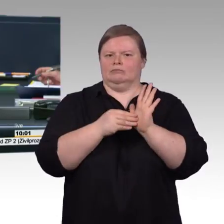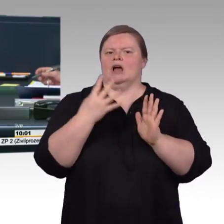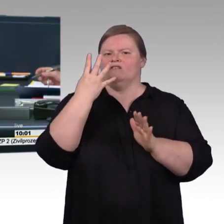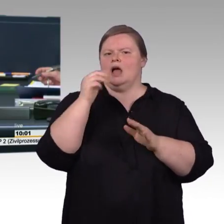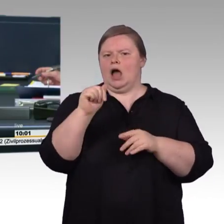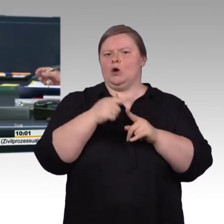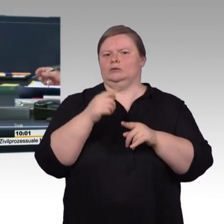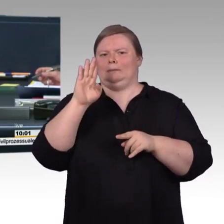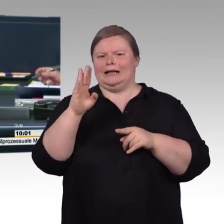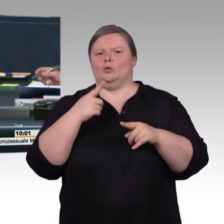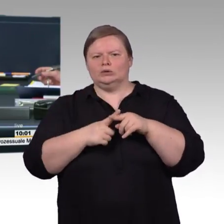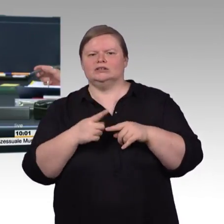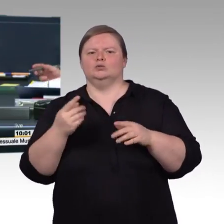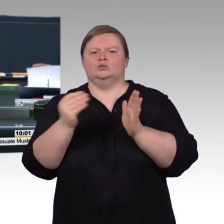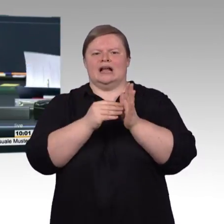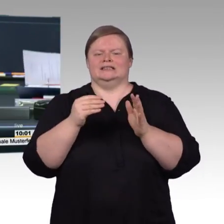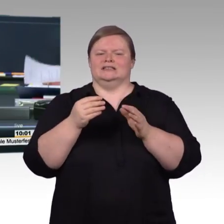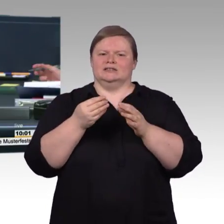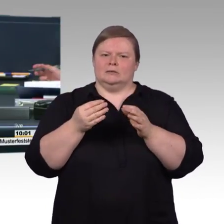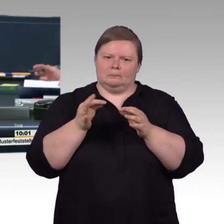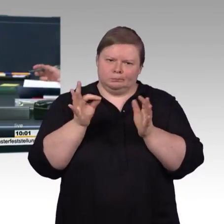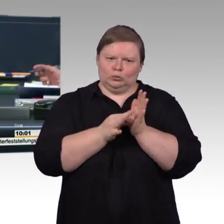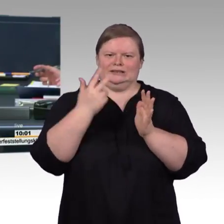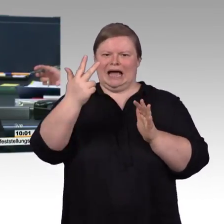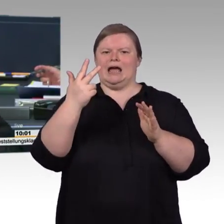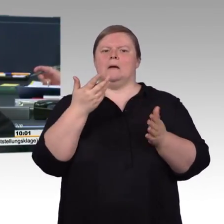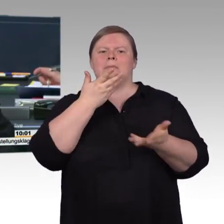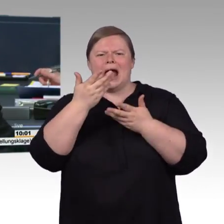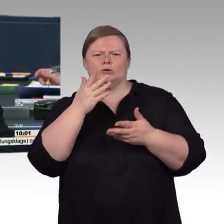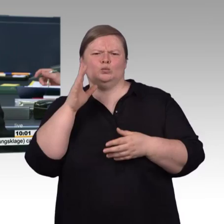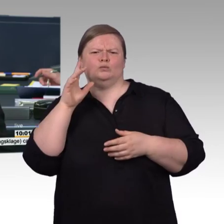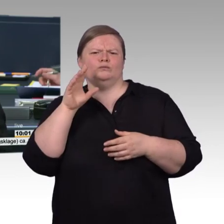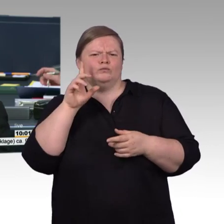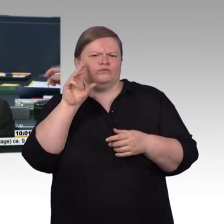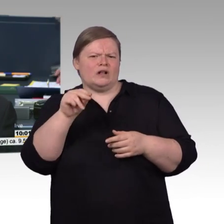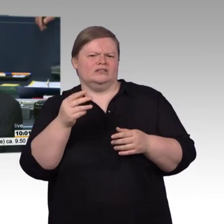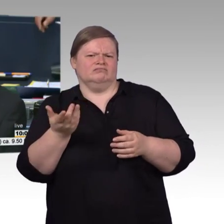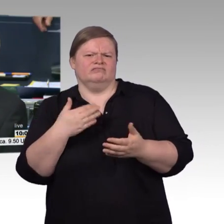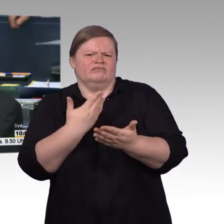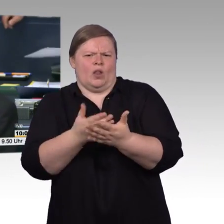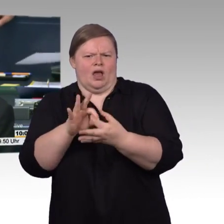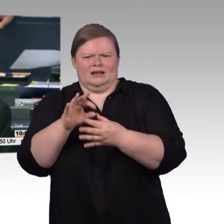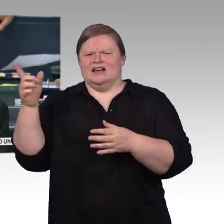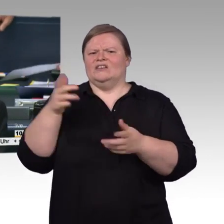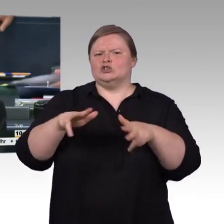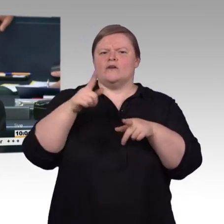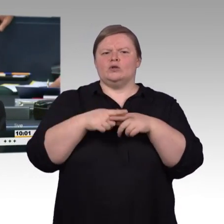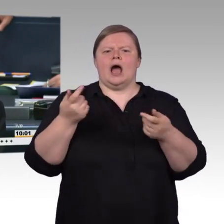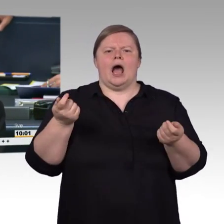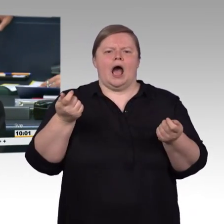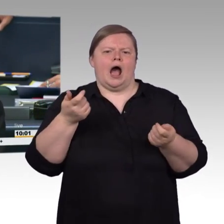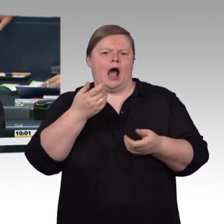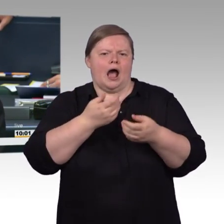Gesetzentwurf der Fraktion der FDP werden wir später namentlich abstimmen.